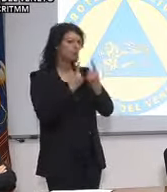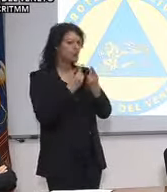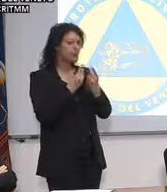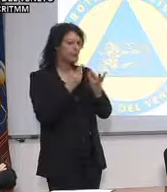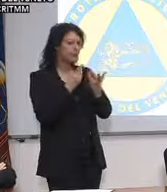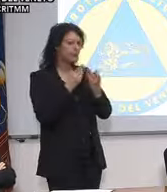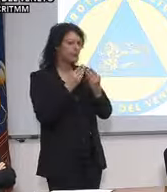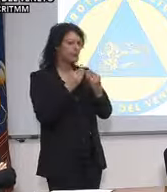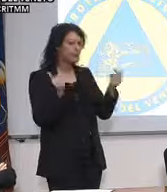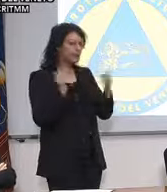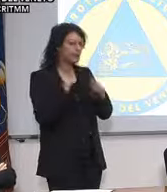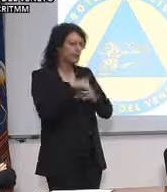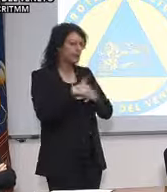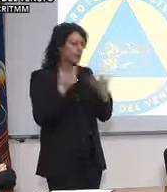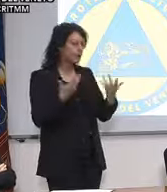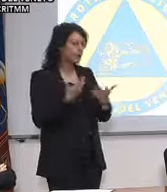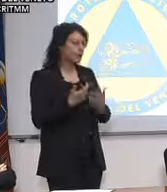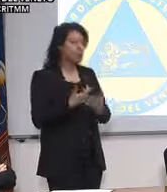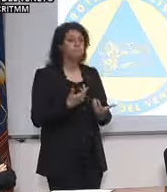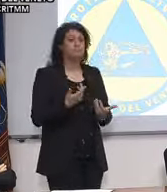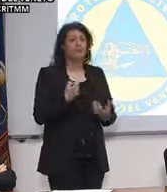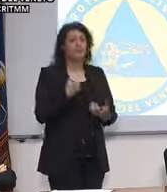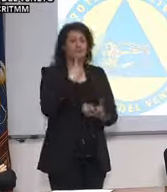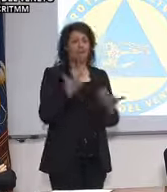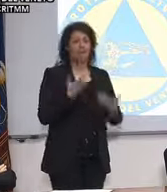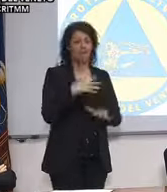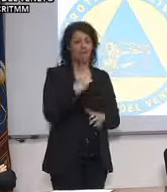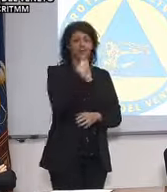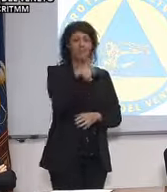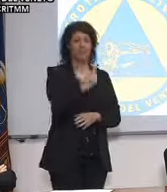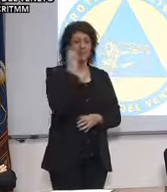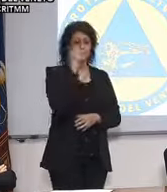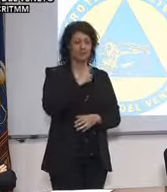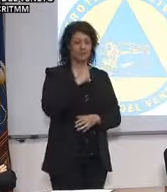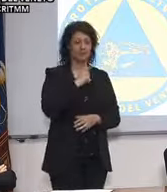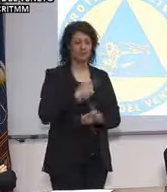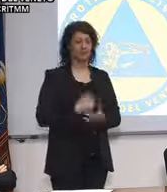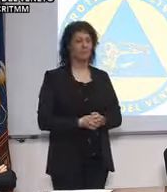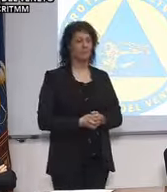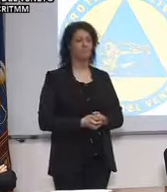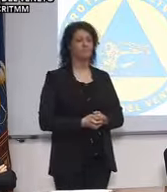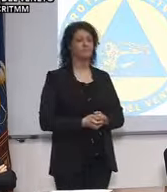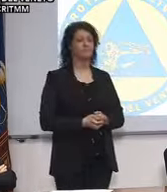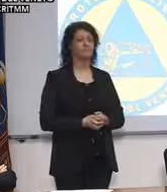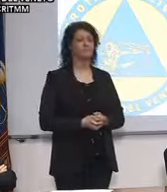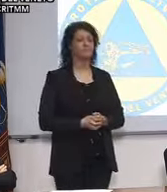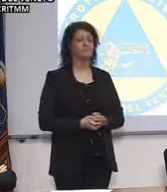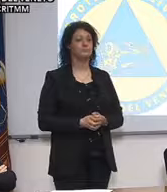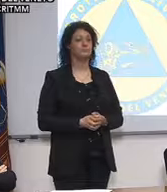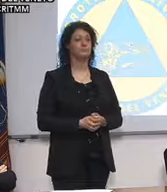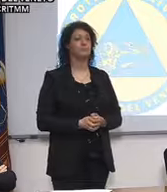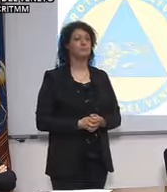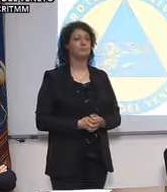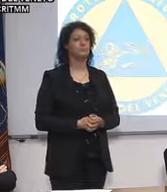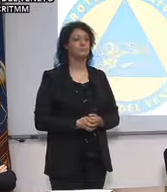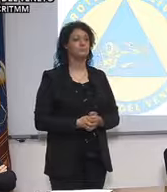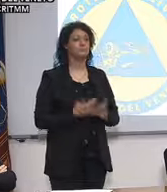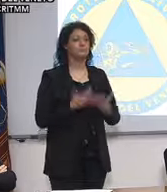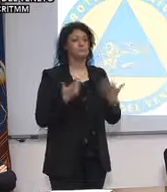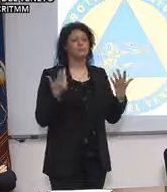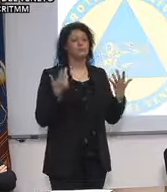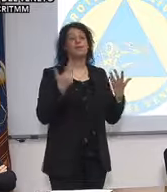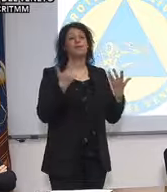dica? Ho già detto quello che penso, nel senso che è una pratica di natura di